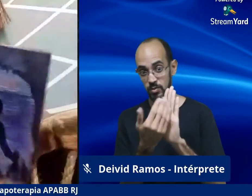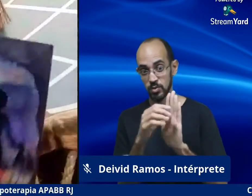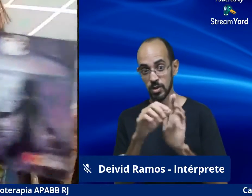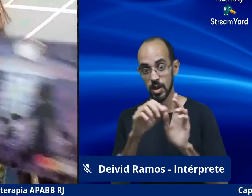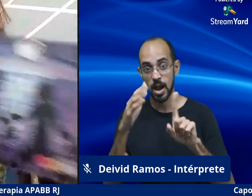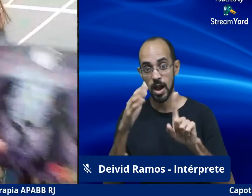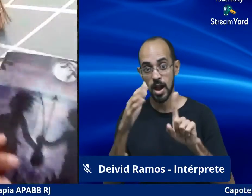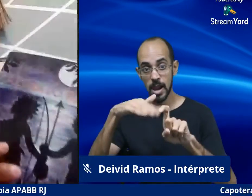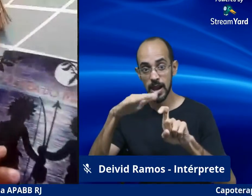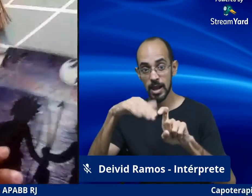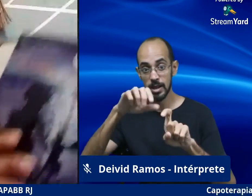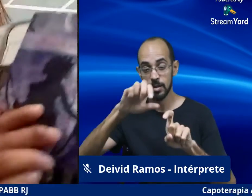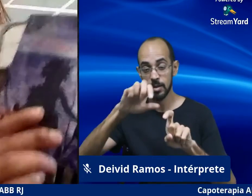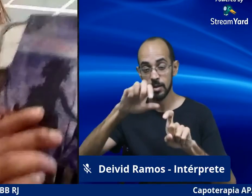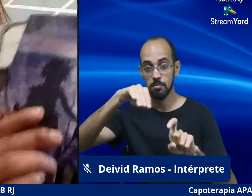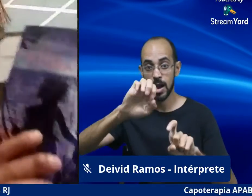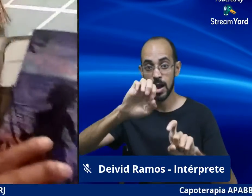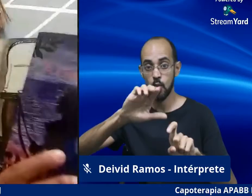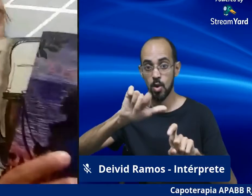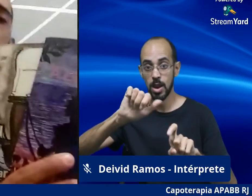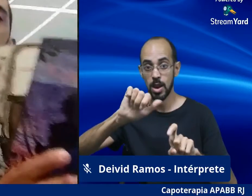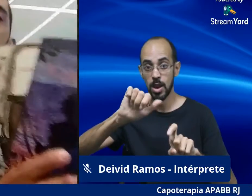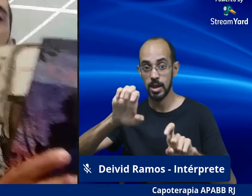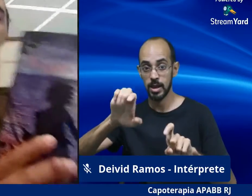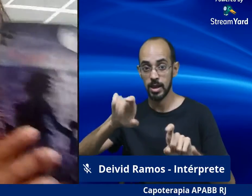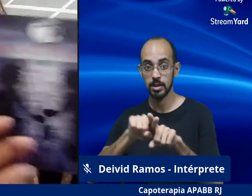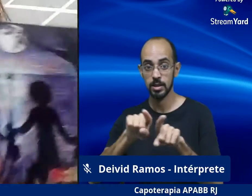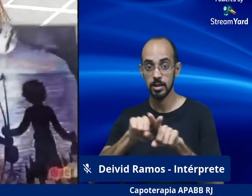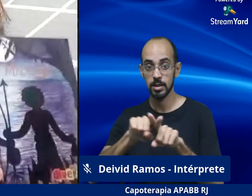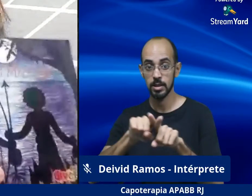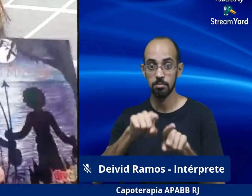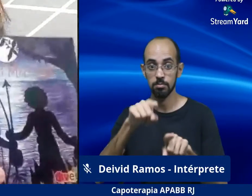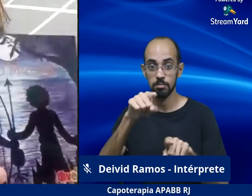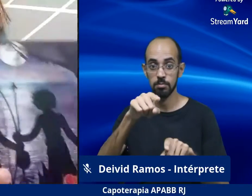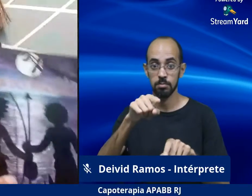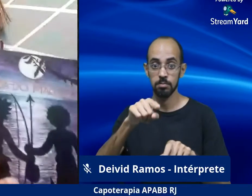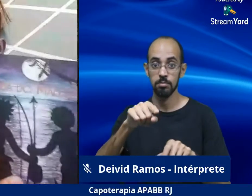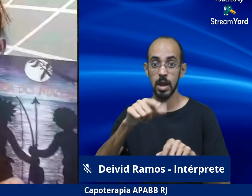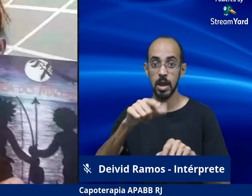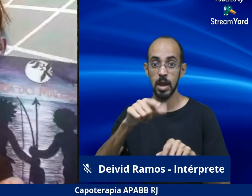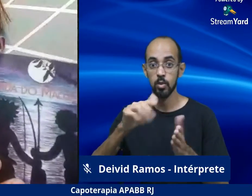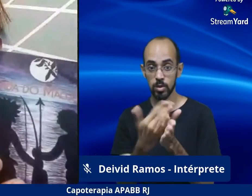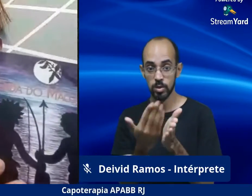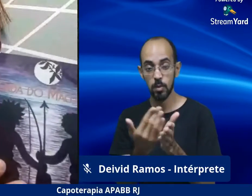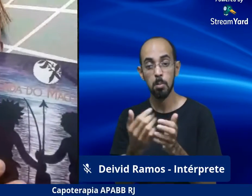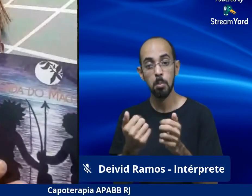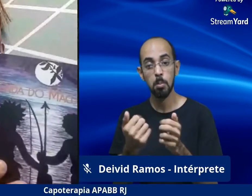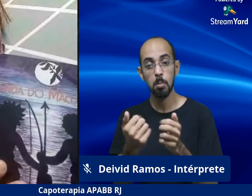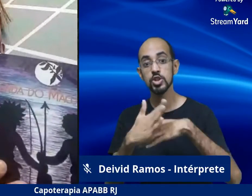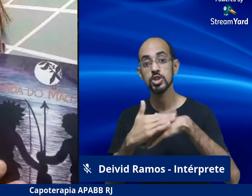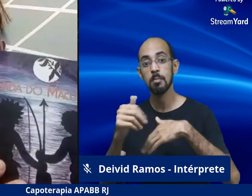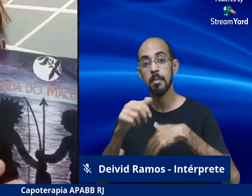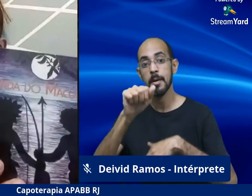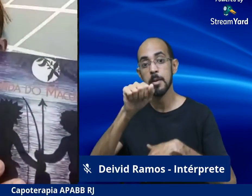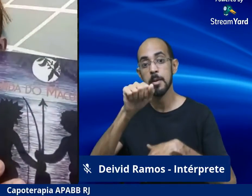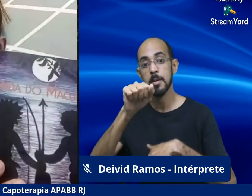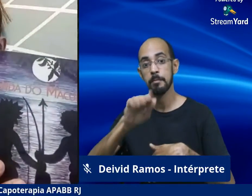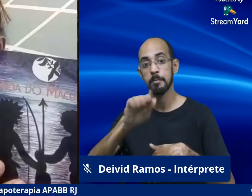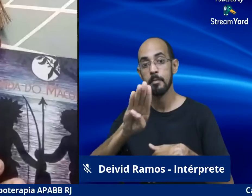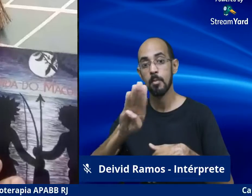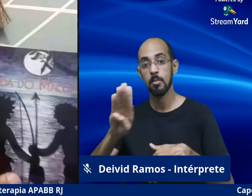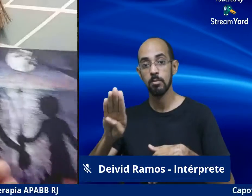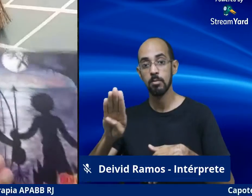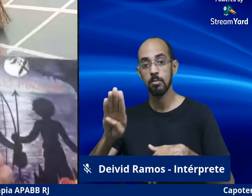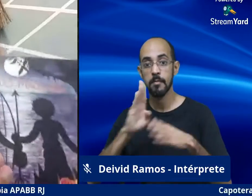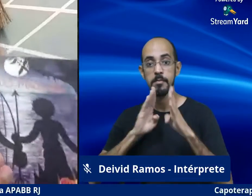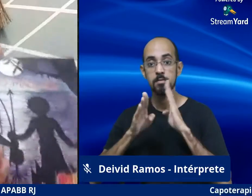para Gingar, vocês podem adquirir ele, vocês podem me chamar, né, chamar o pessoal da PABB aí, perguntar